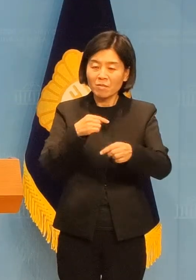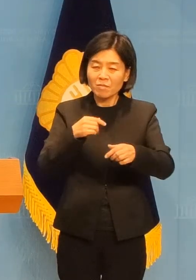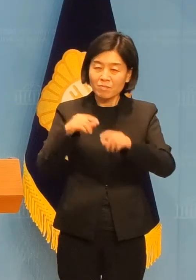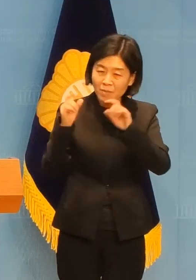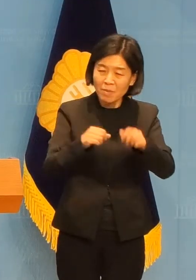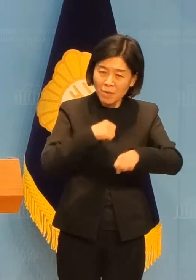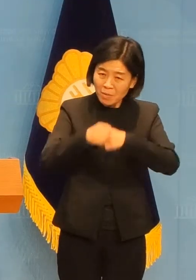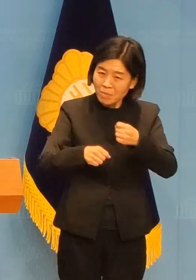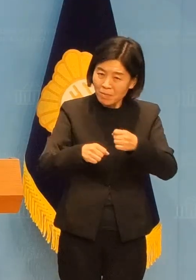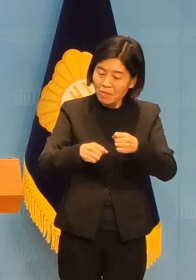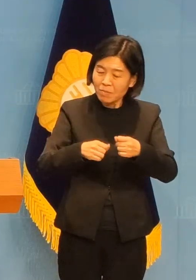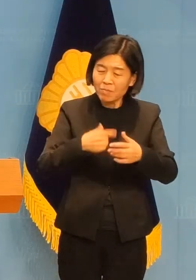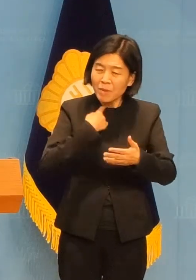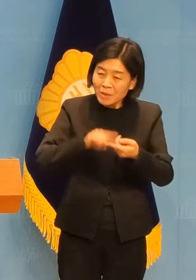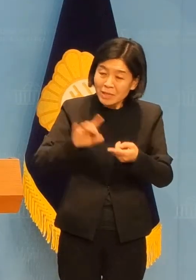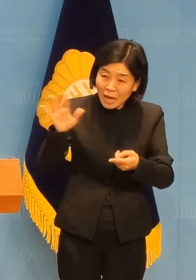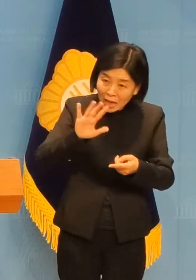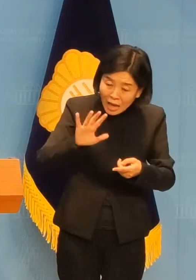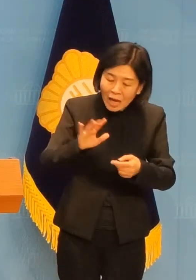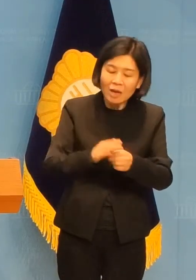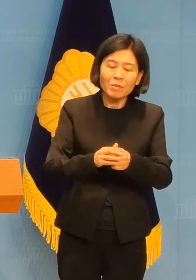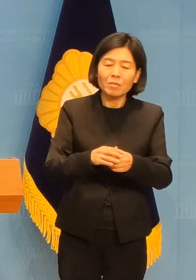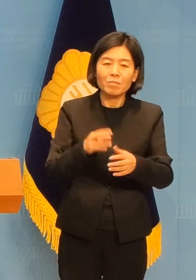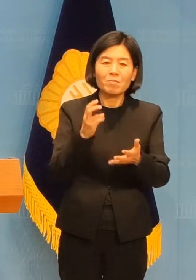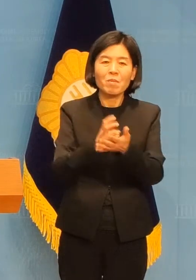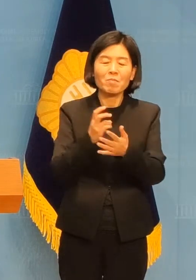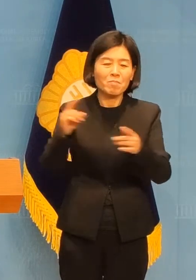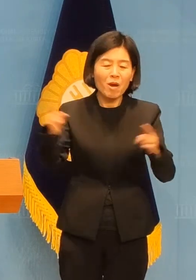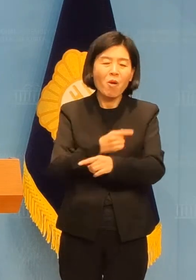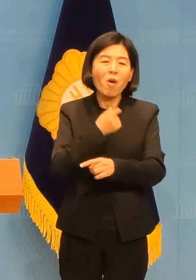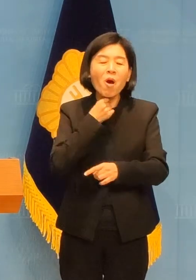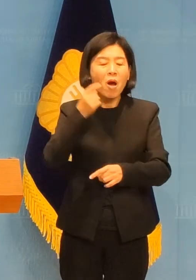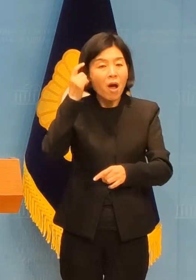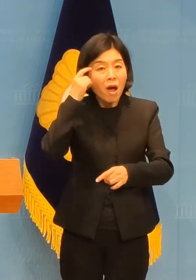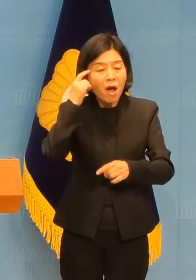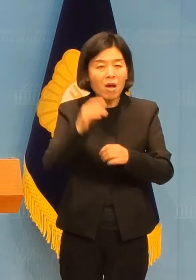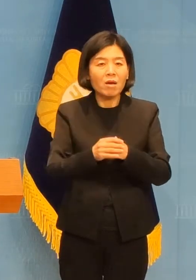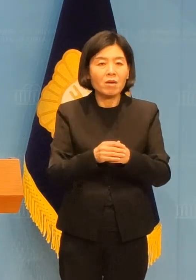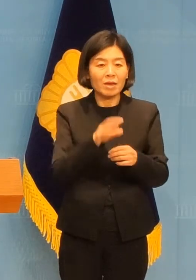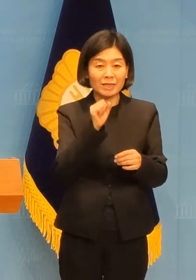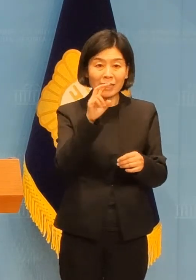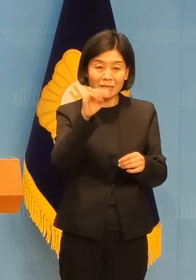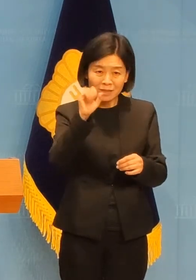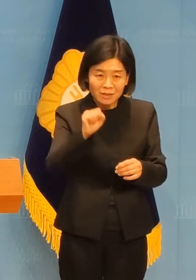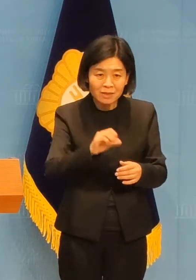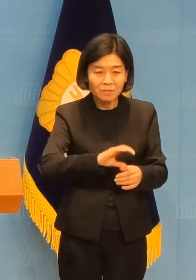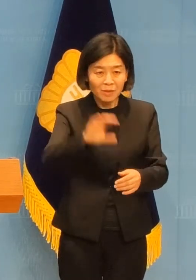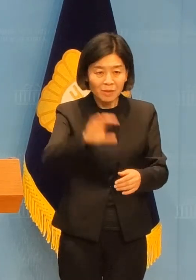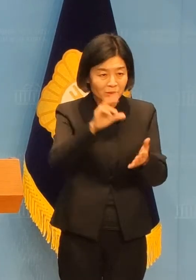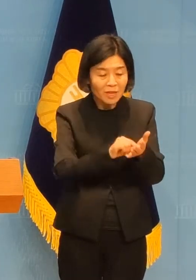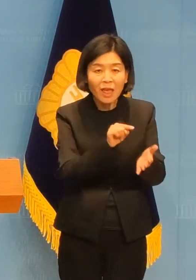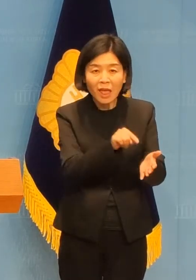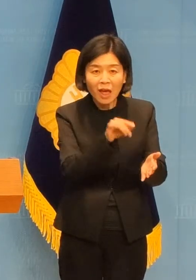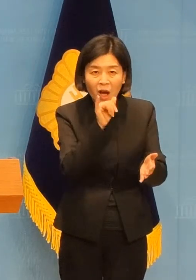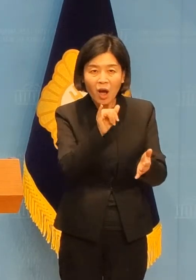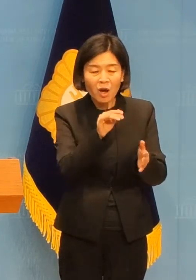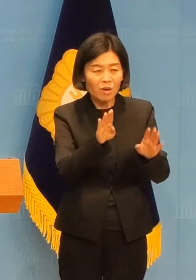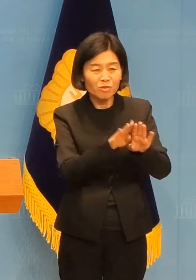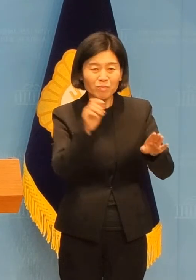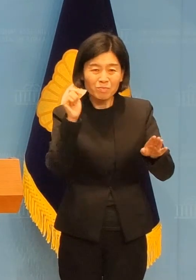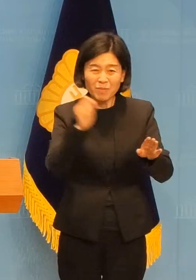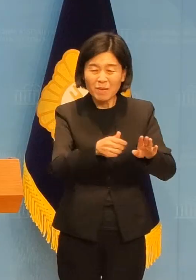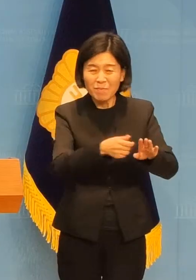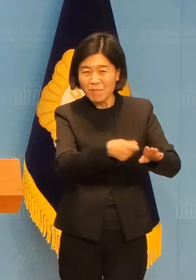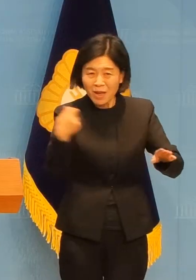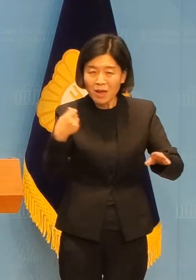합니다. 마음에 안 드는 정치인의 SNS 글이 문제라면 문을 부수고 체포합니다. 이게 진정